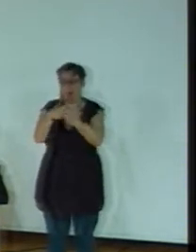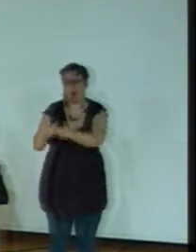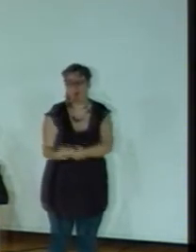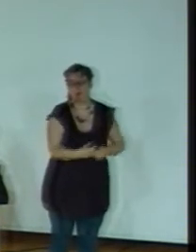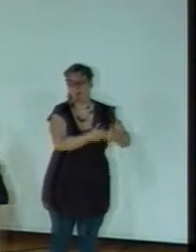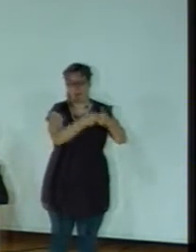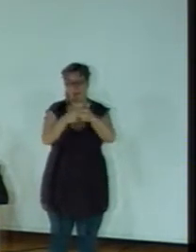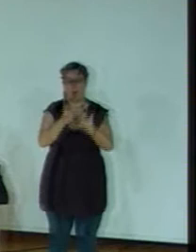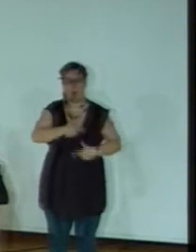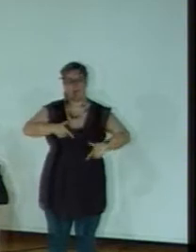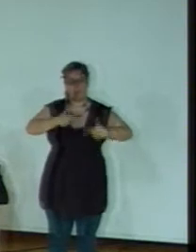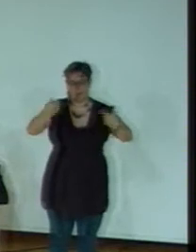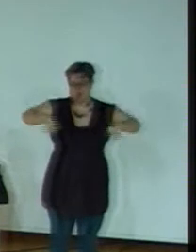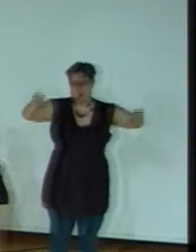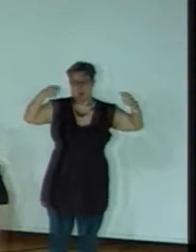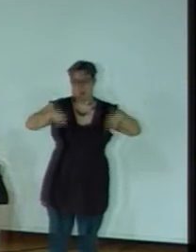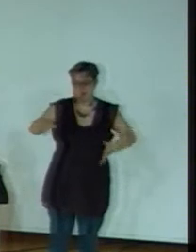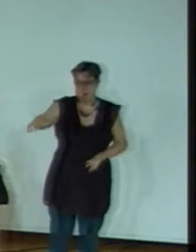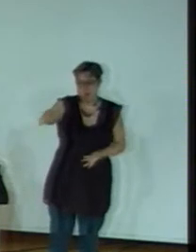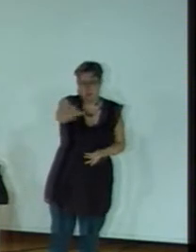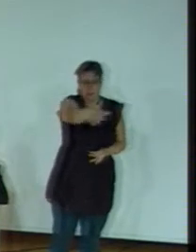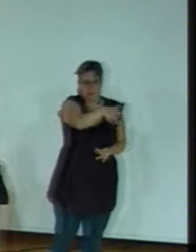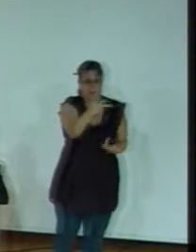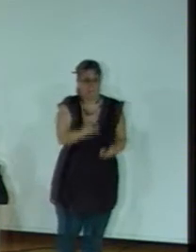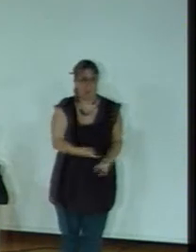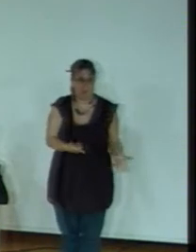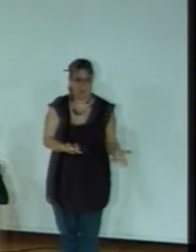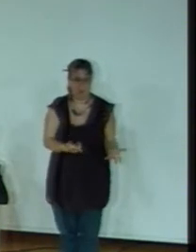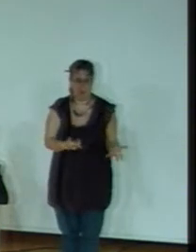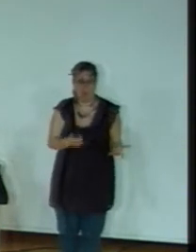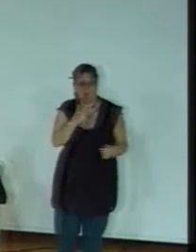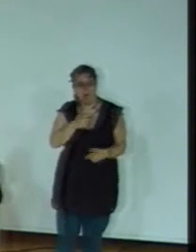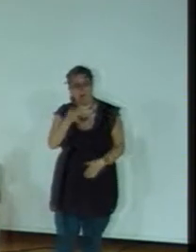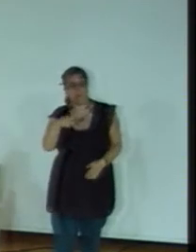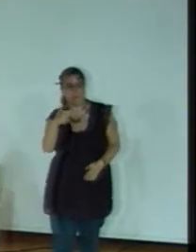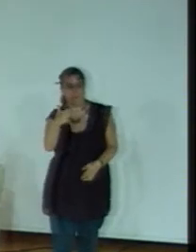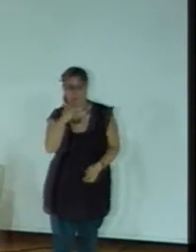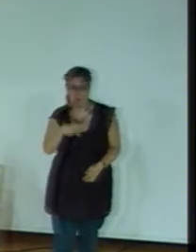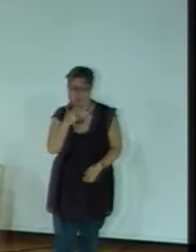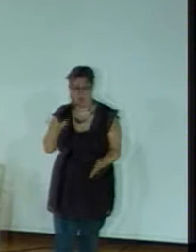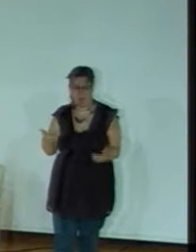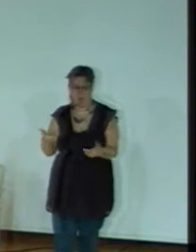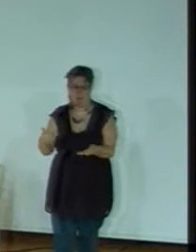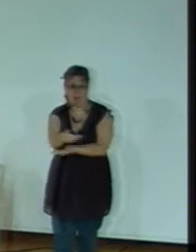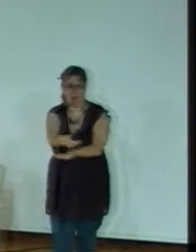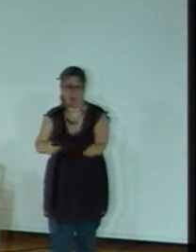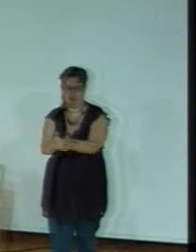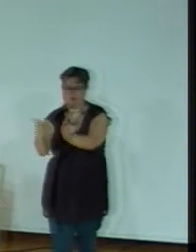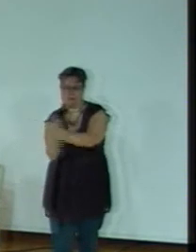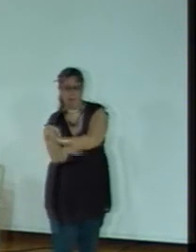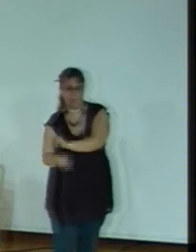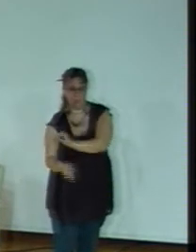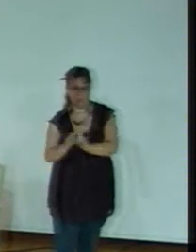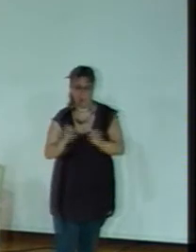qu'on fasse tout pour diaboliser le pair à pair, qui permet aux gens de partager les œuvres culturelles, c'est pas bien, ce genre de choses.